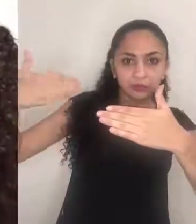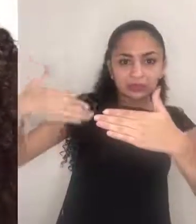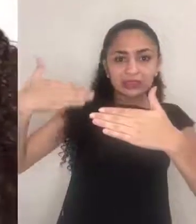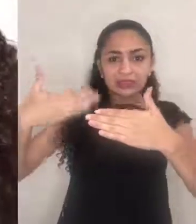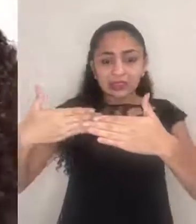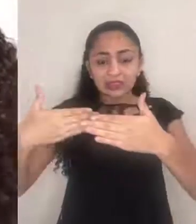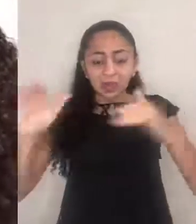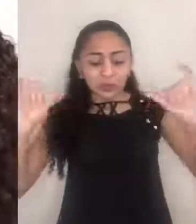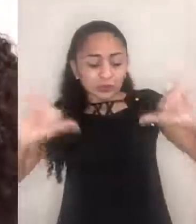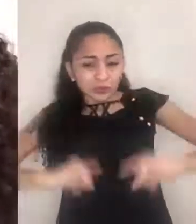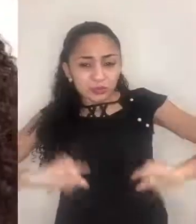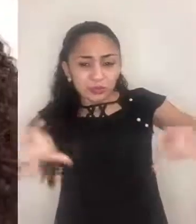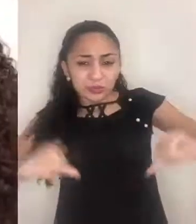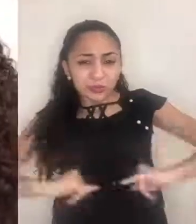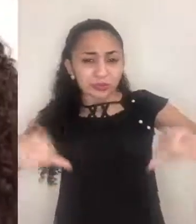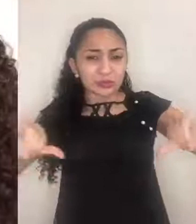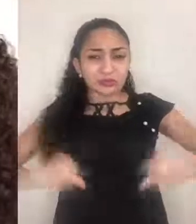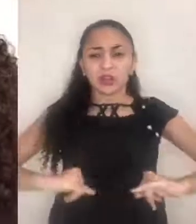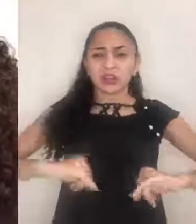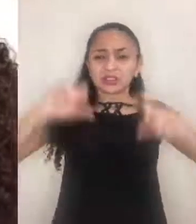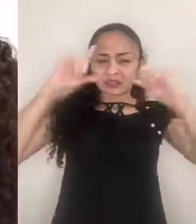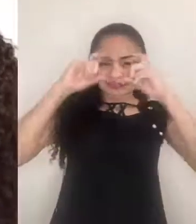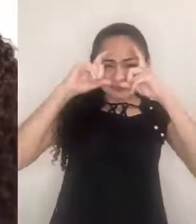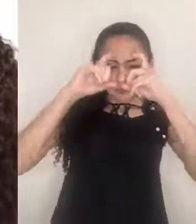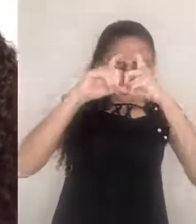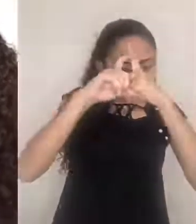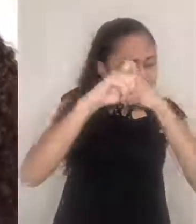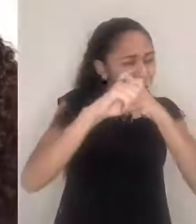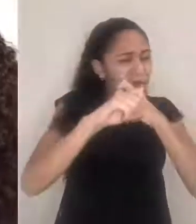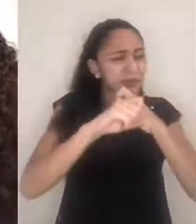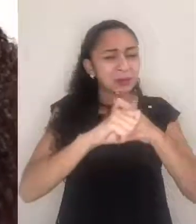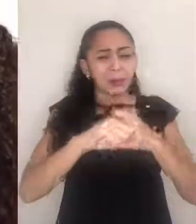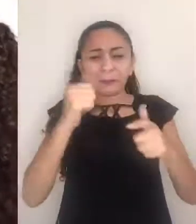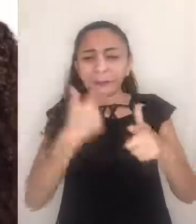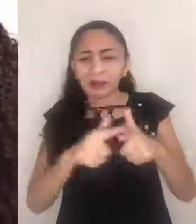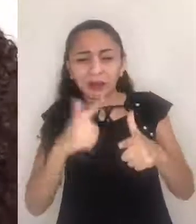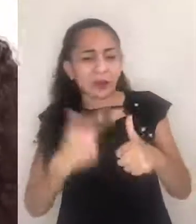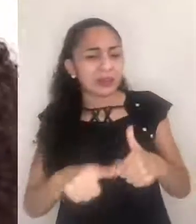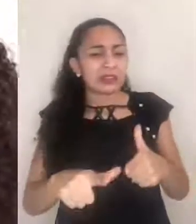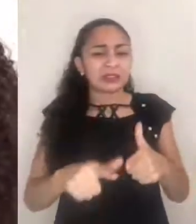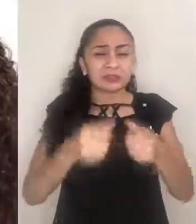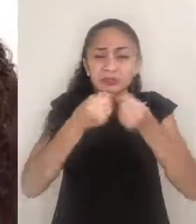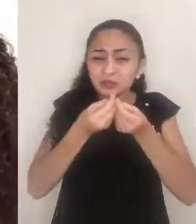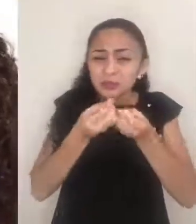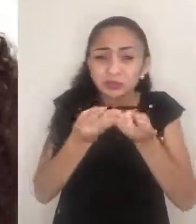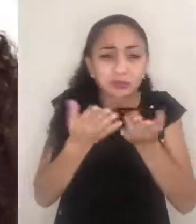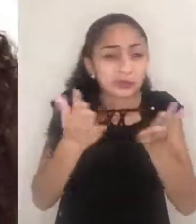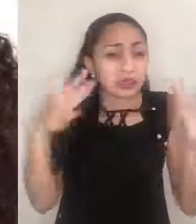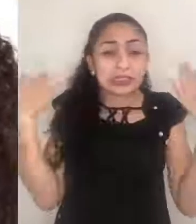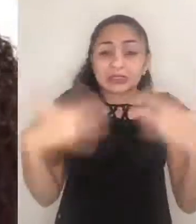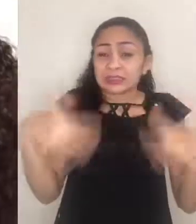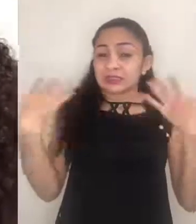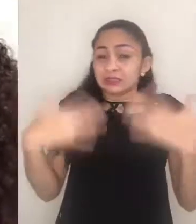confissão de Jó. E é interessante porque sabemos que Jó passou por diversas dificuldades, nós sabemos da